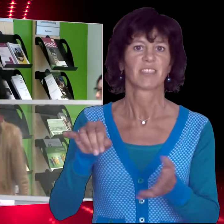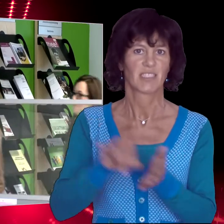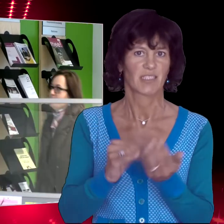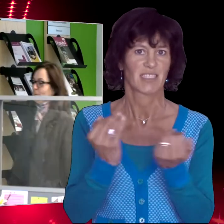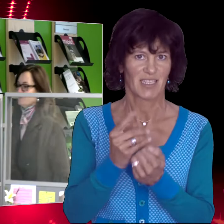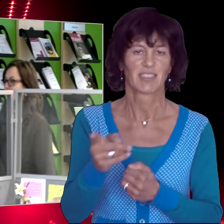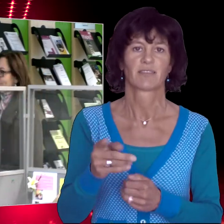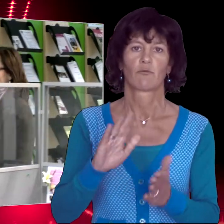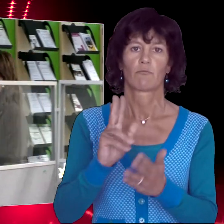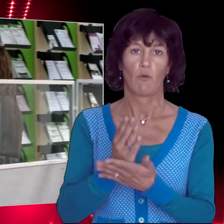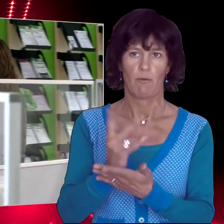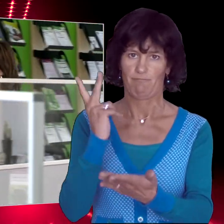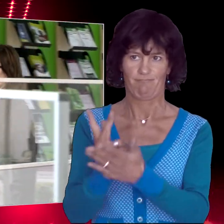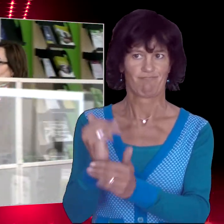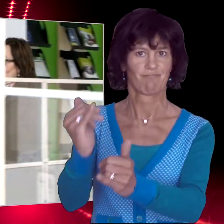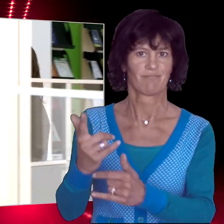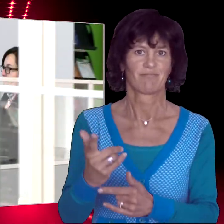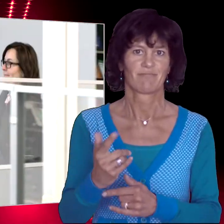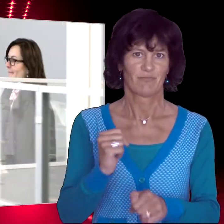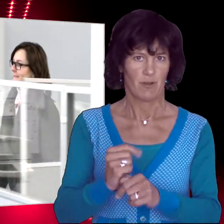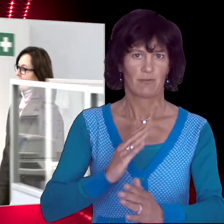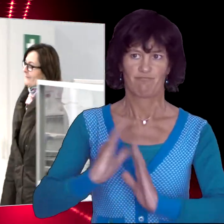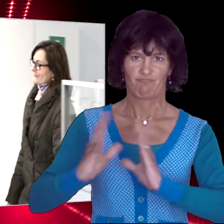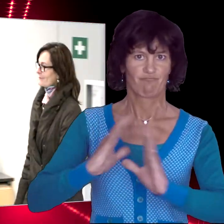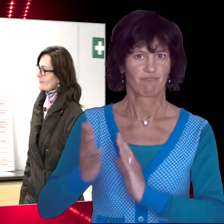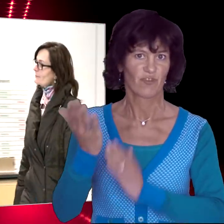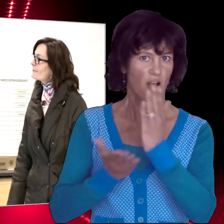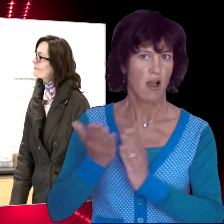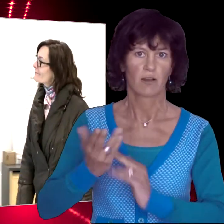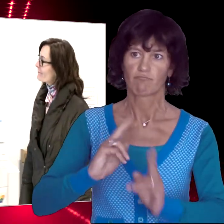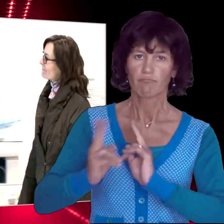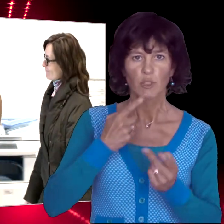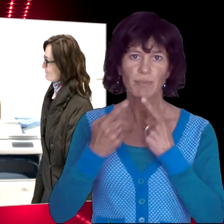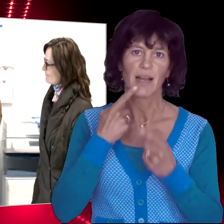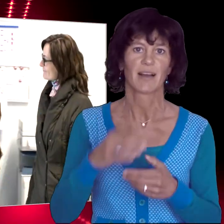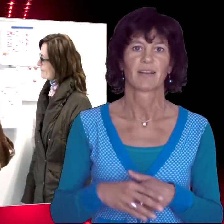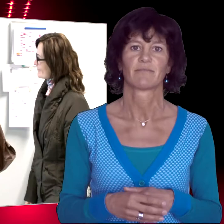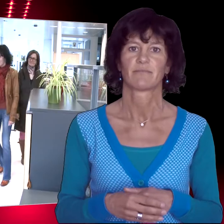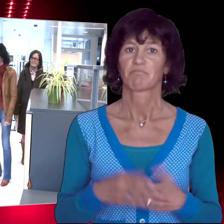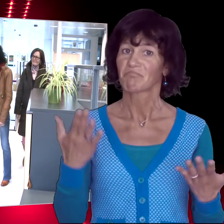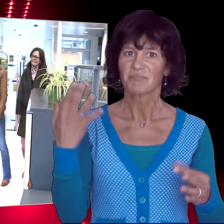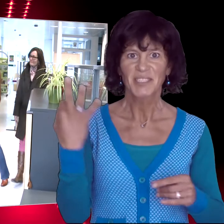wordt bijgestaan door een tolk Vlaamse gebarentaal. Heel eenvoudig, heel handig.